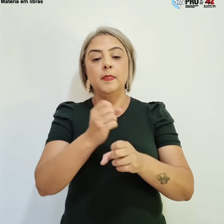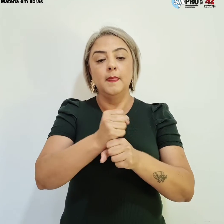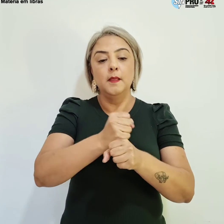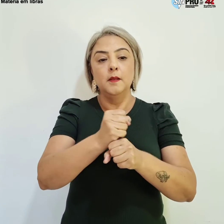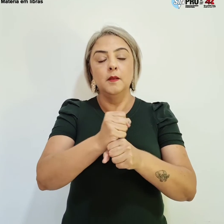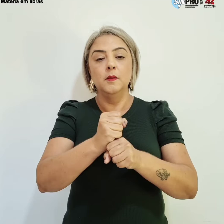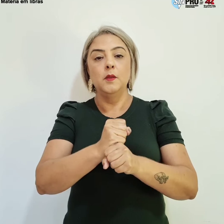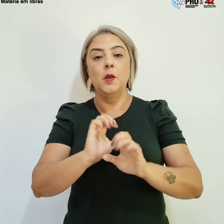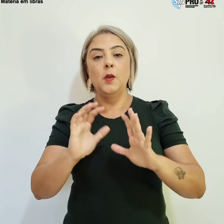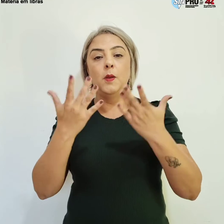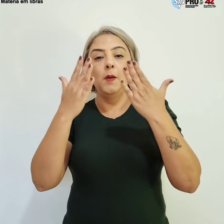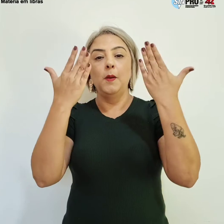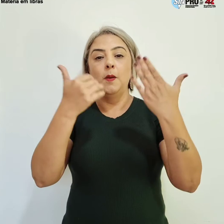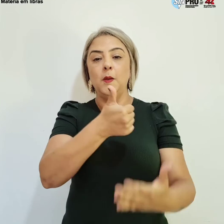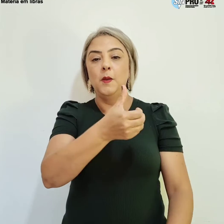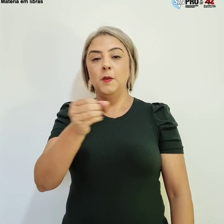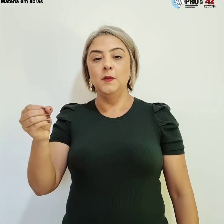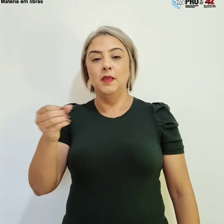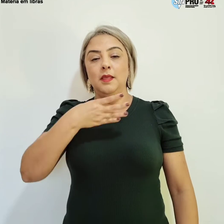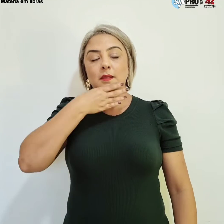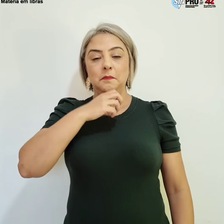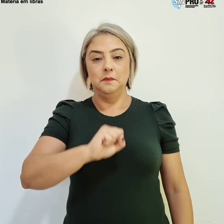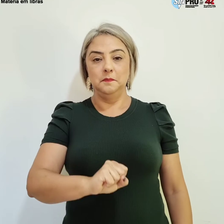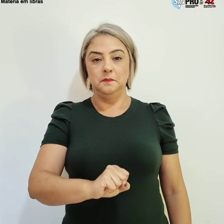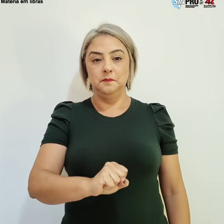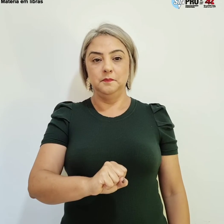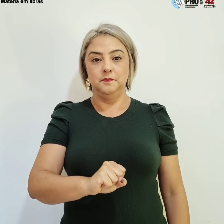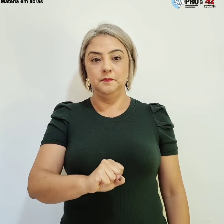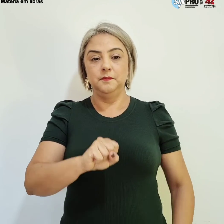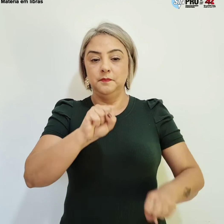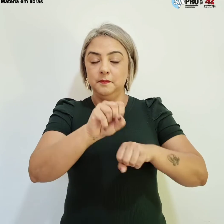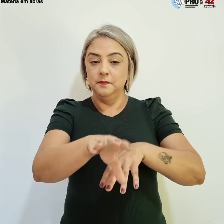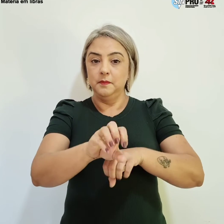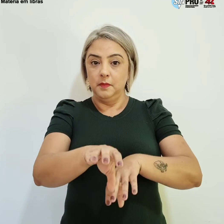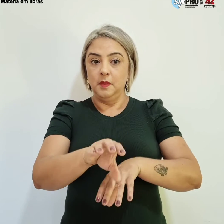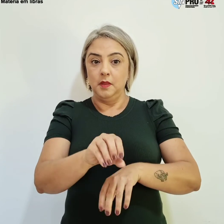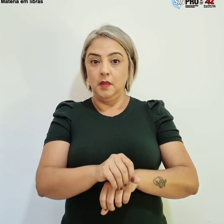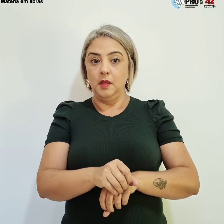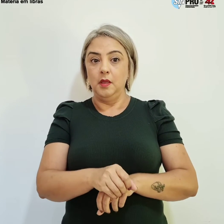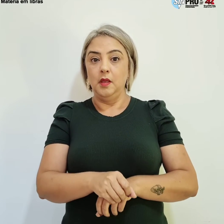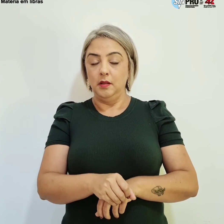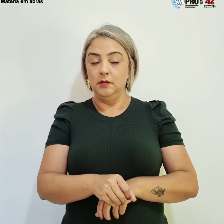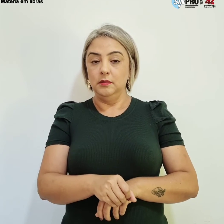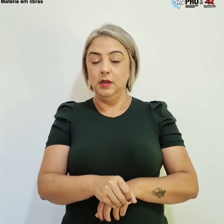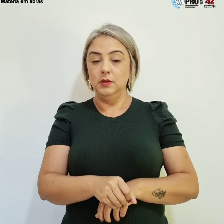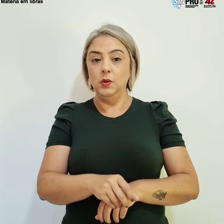comemora o centenário de Paulo Freire, educador e patrono da educação brasileira.